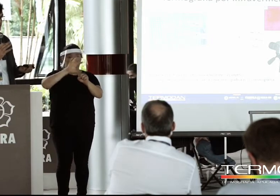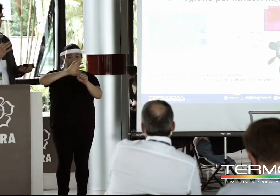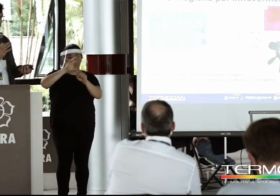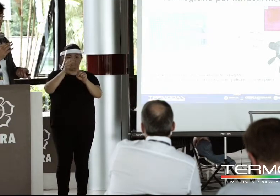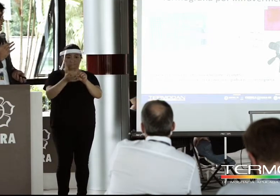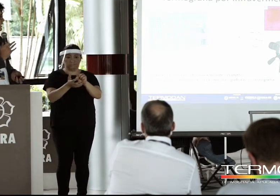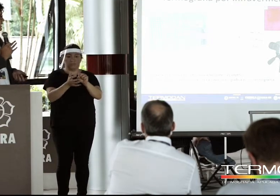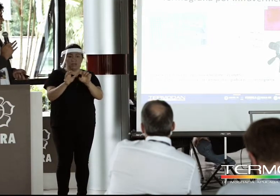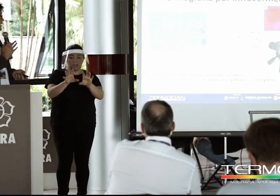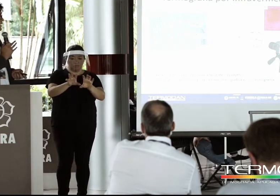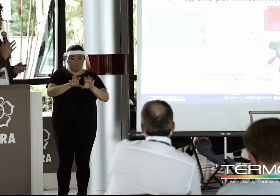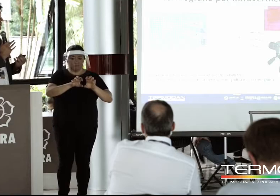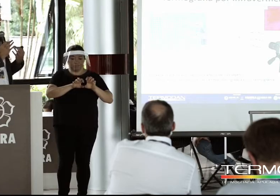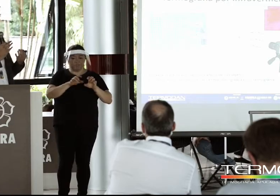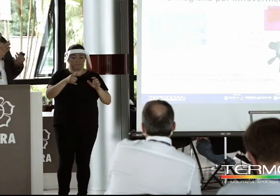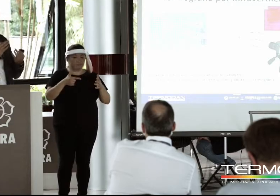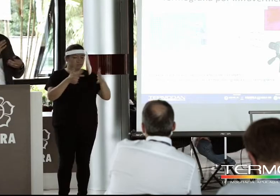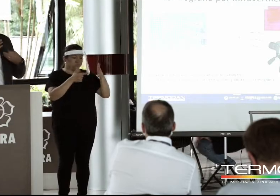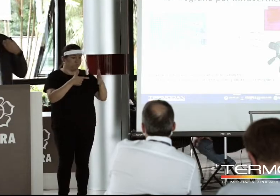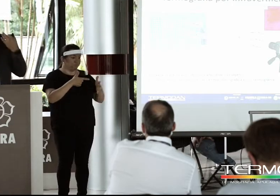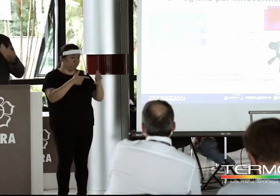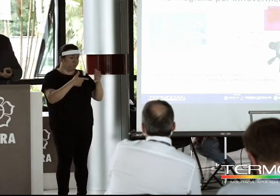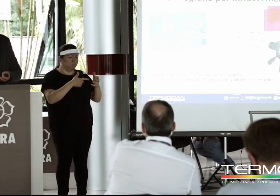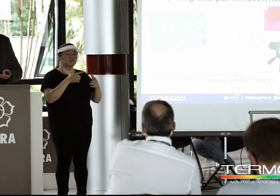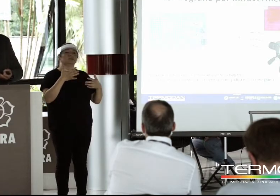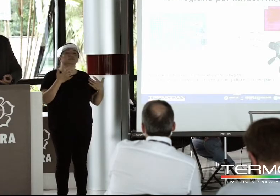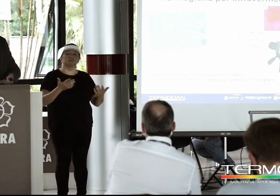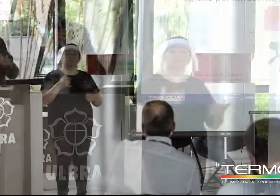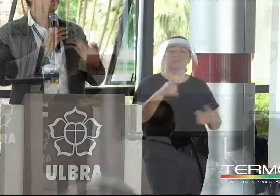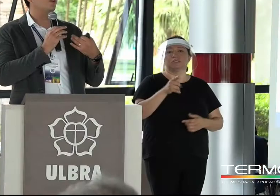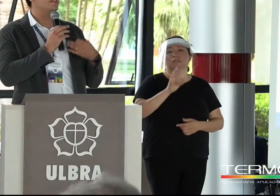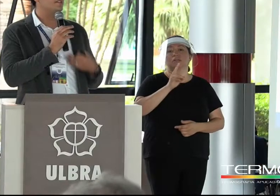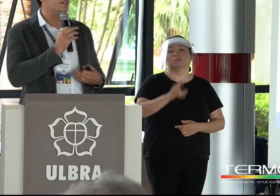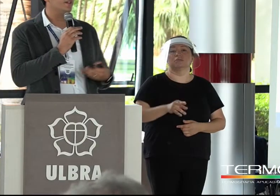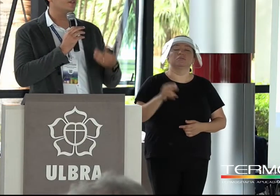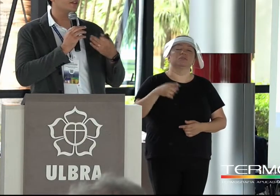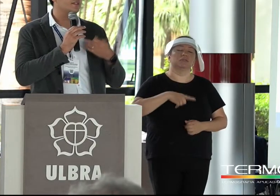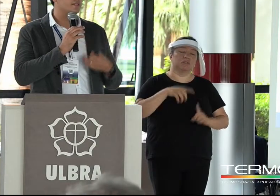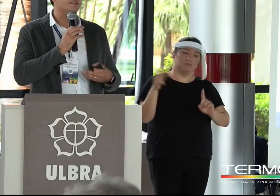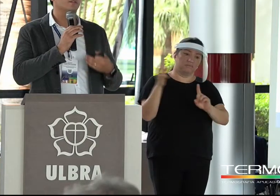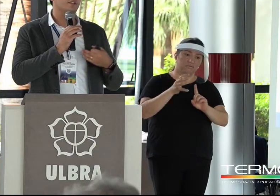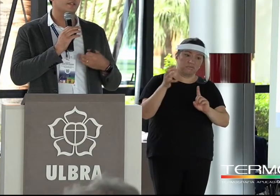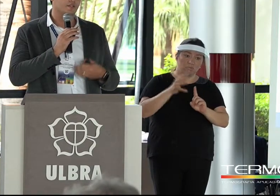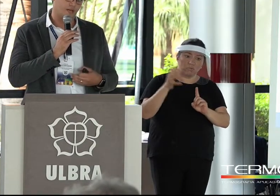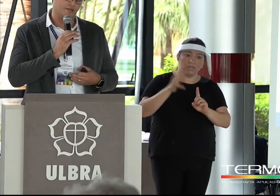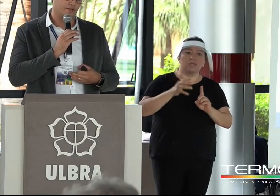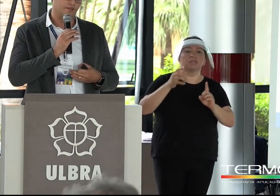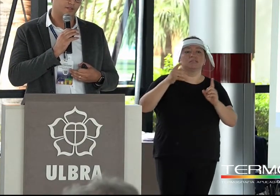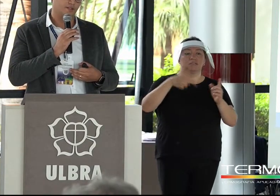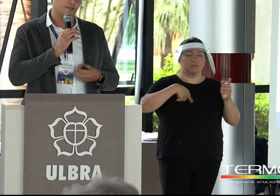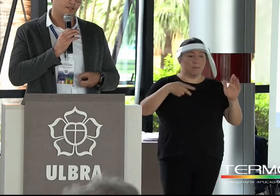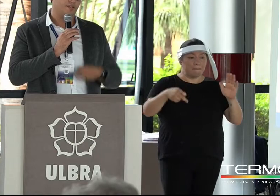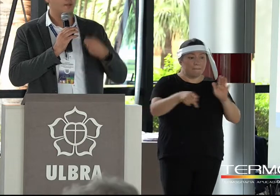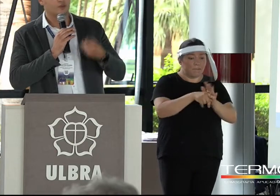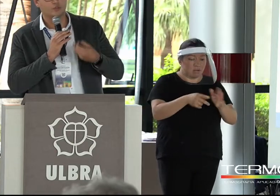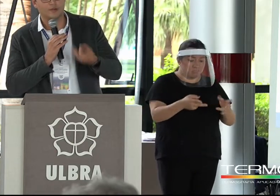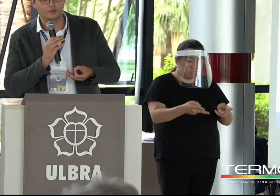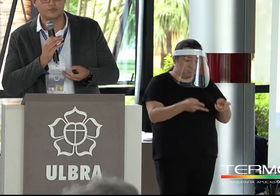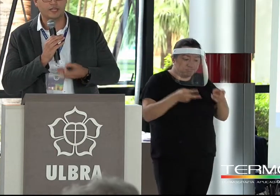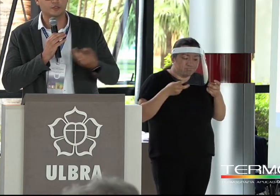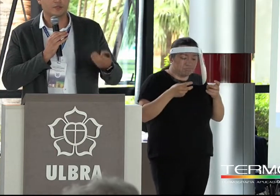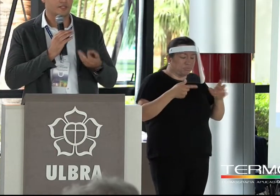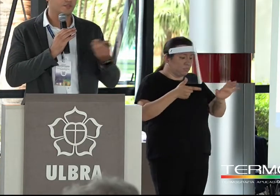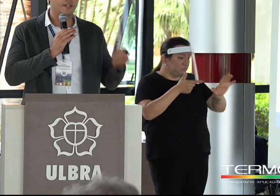foto. Né? E isso tudo são variáveis que influenciam na aquisição das minhas imagens. E se eu não